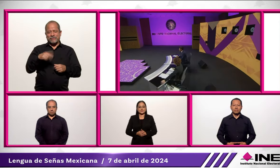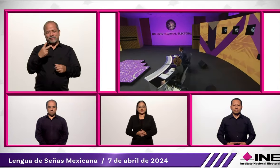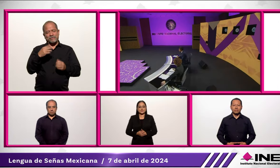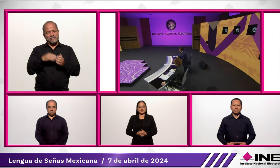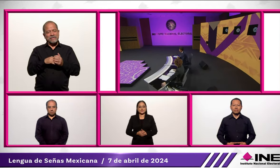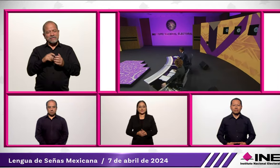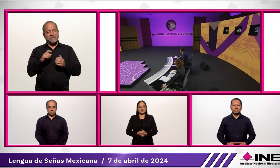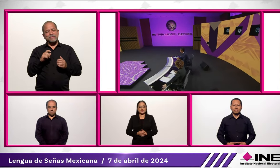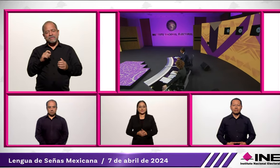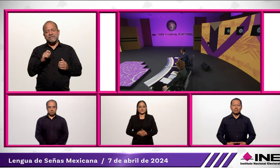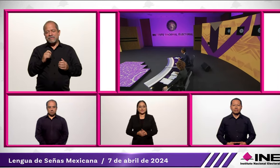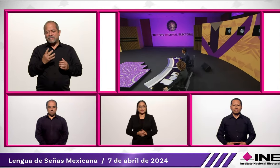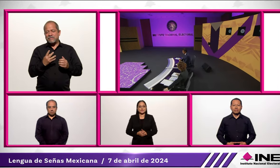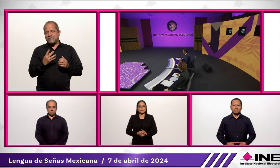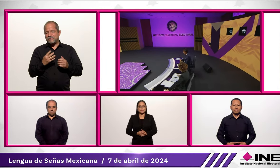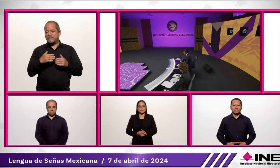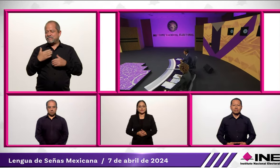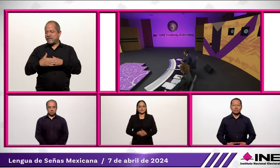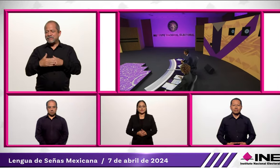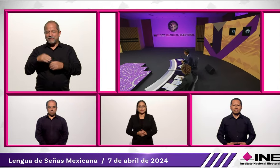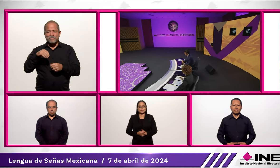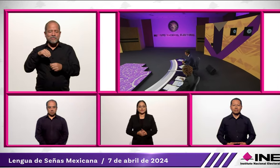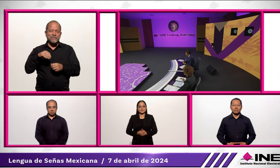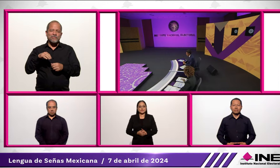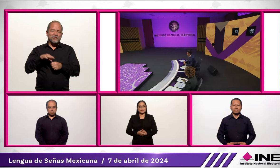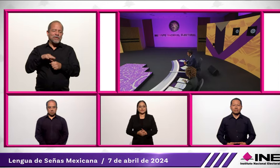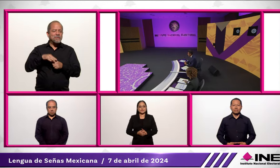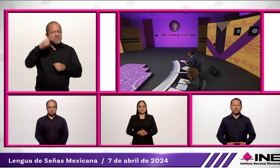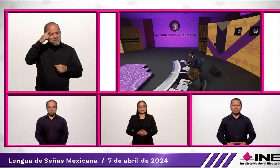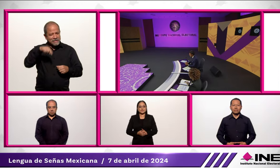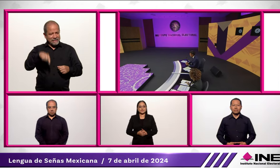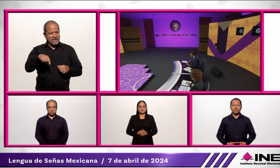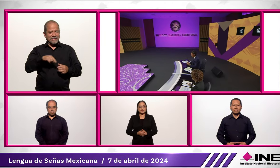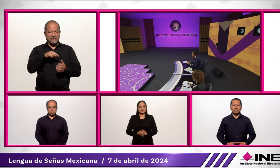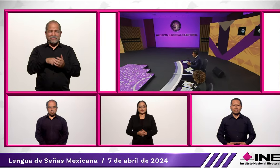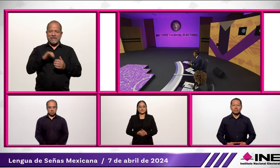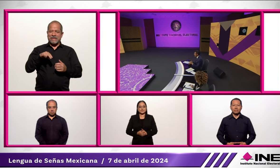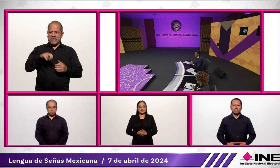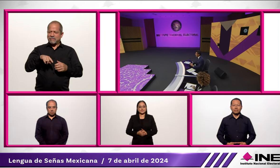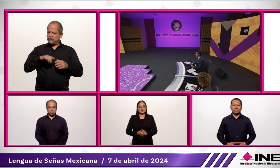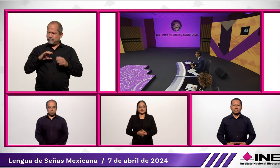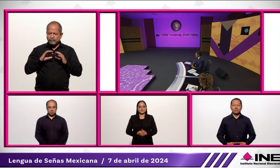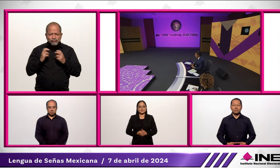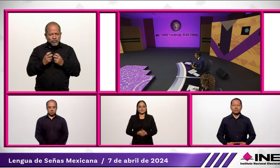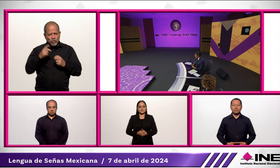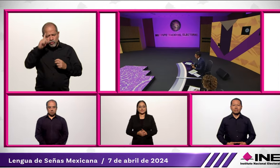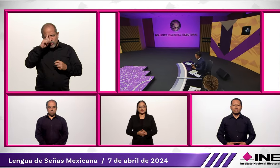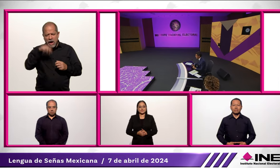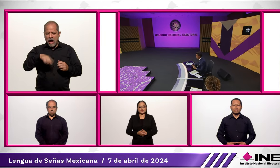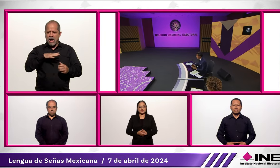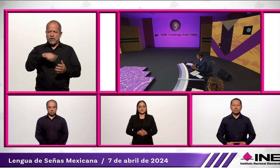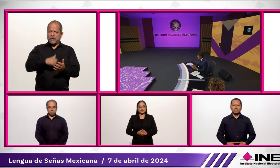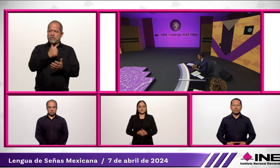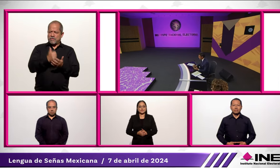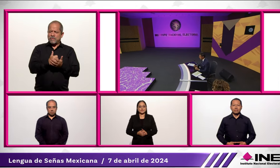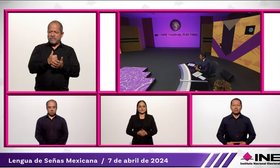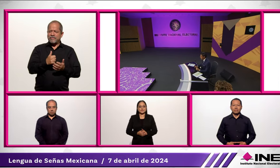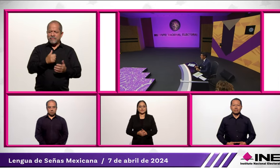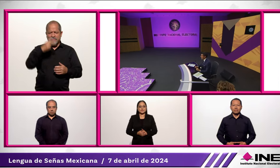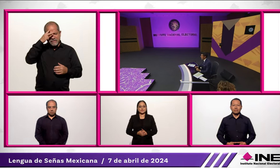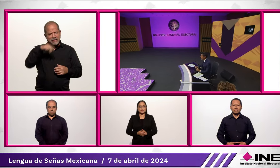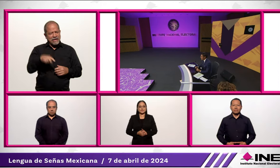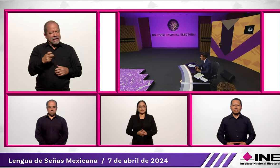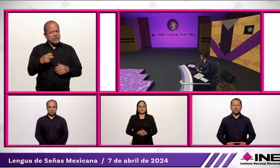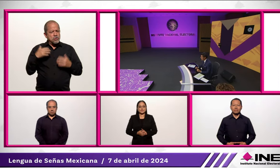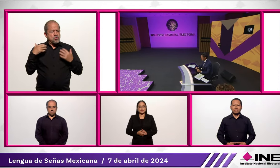2023-2024. Nos encontramos en la sala del Consejo General del Instituto Nacional Electoral en la Ciudad de México, un recinto emblemático donde se